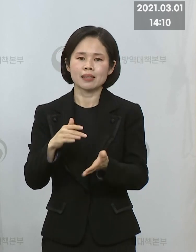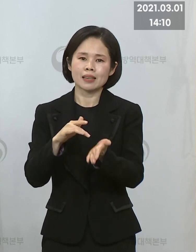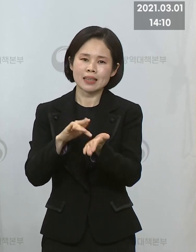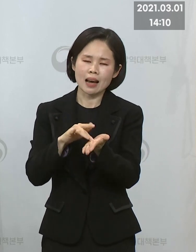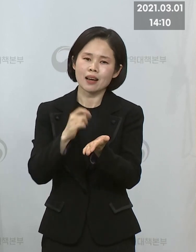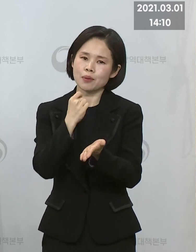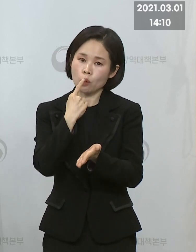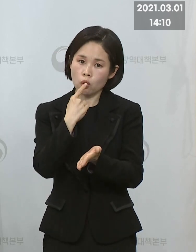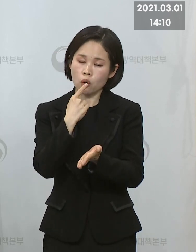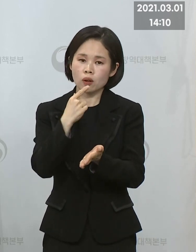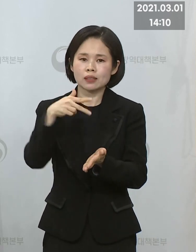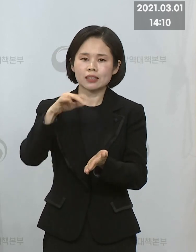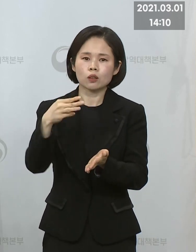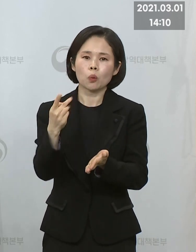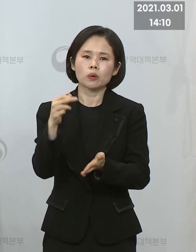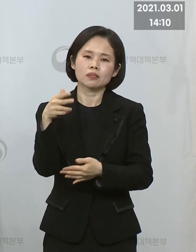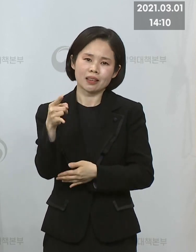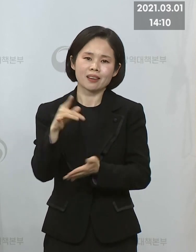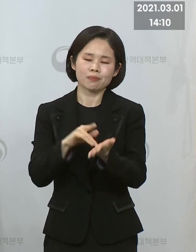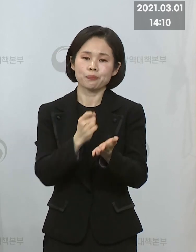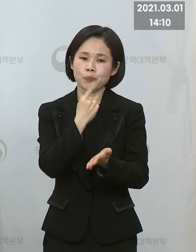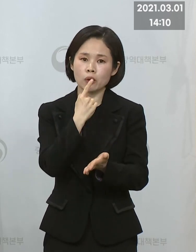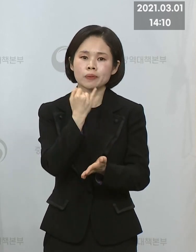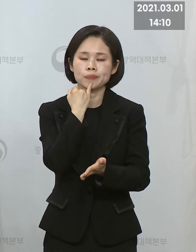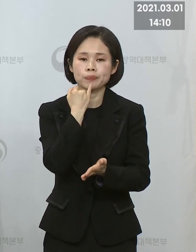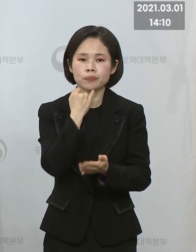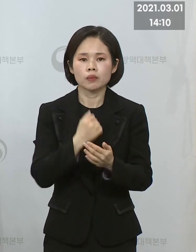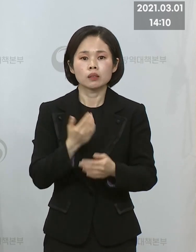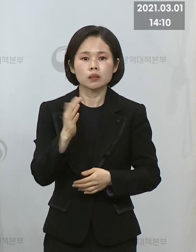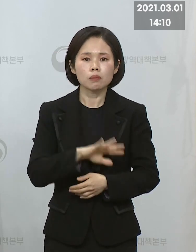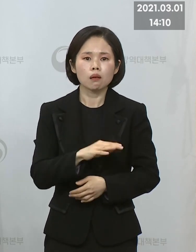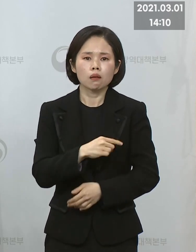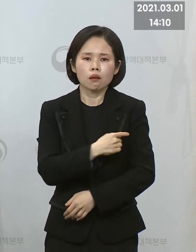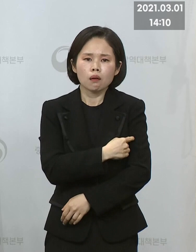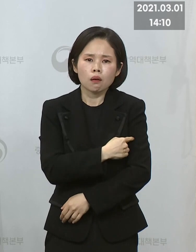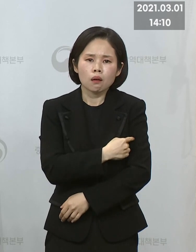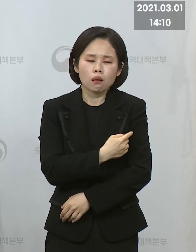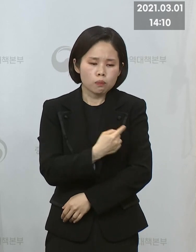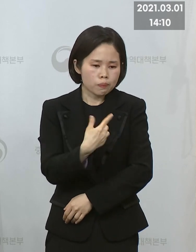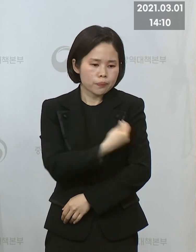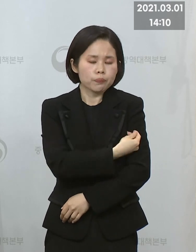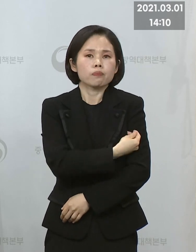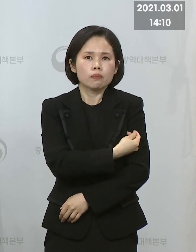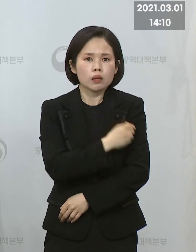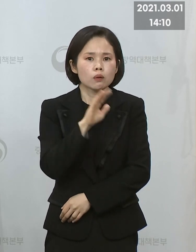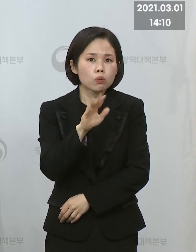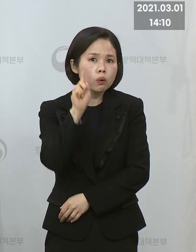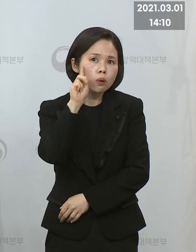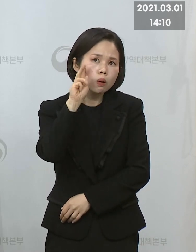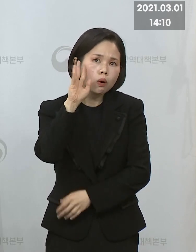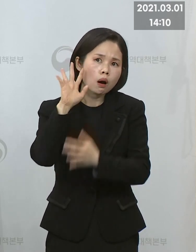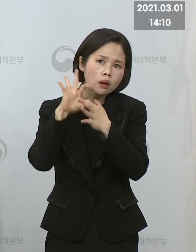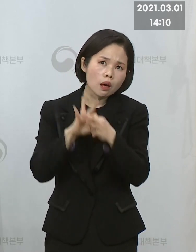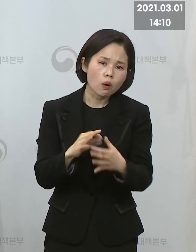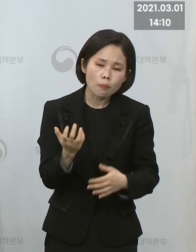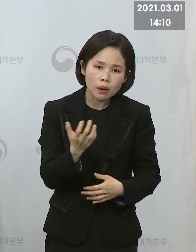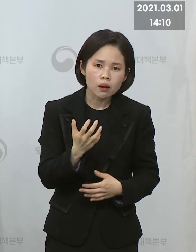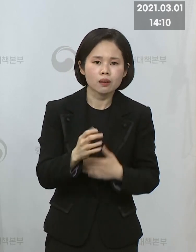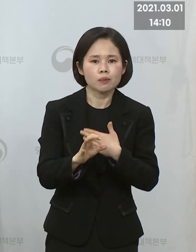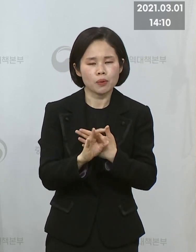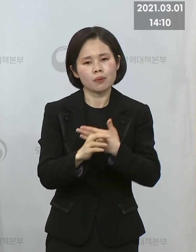관리를 해주시기를 부탁을 드립니다. 다만 증상이 지속되거나 나빠질 경우에는 진료를 받으시는 것이